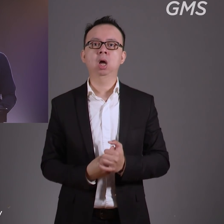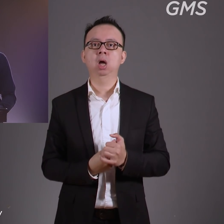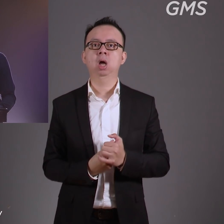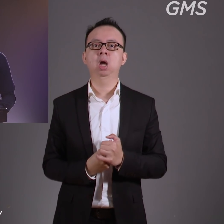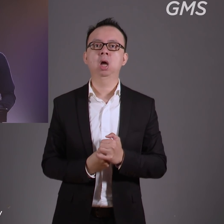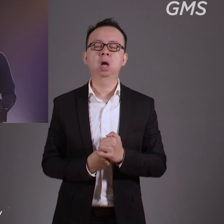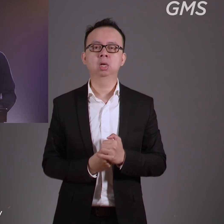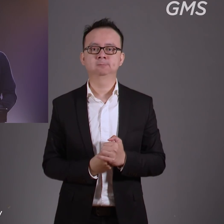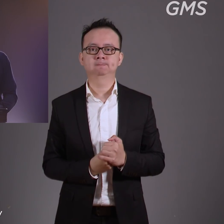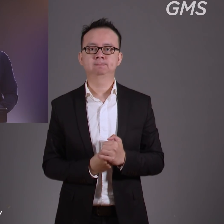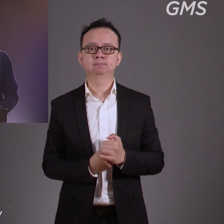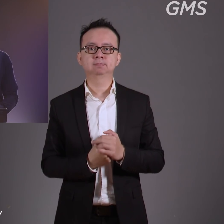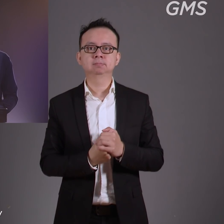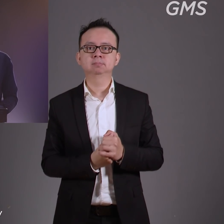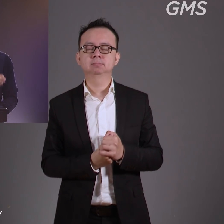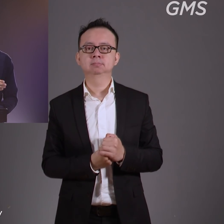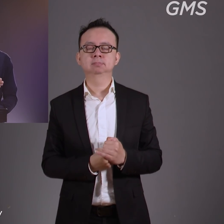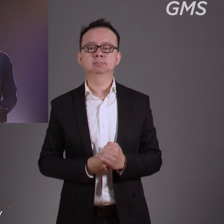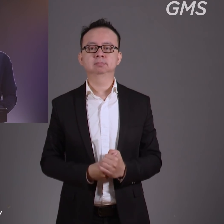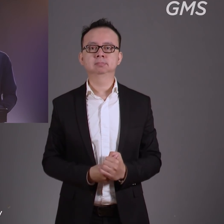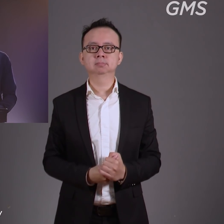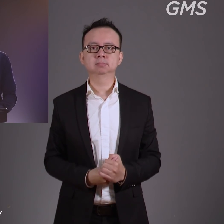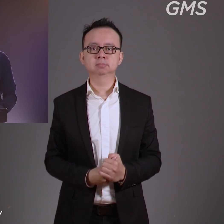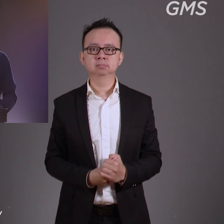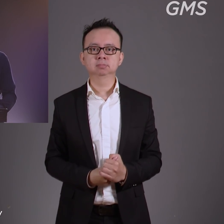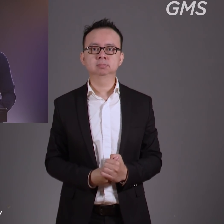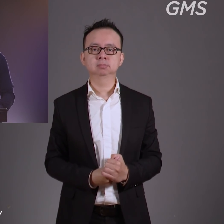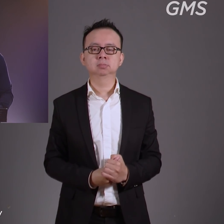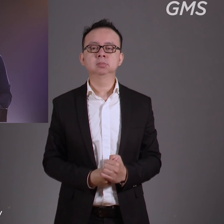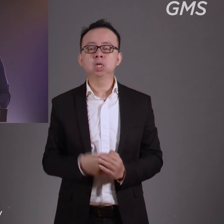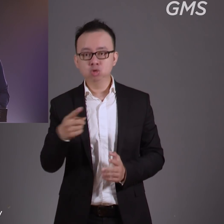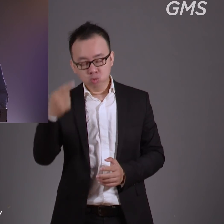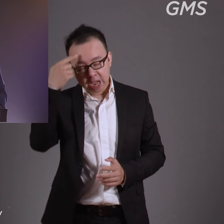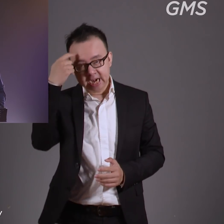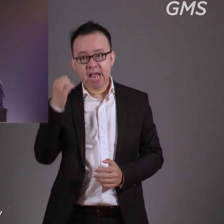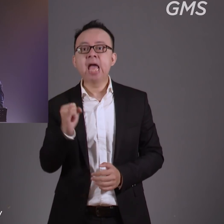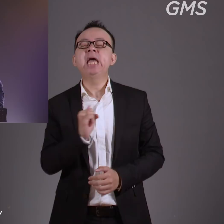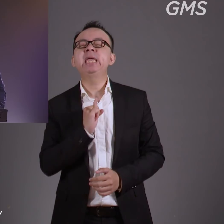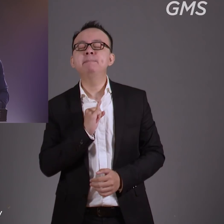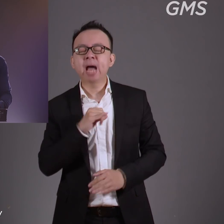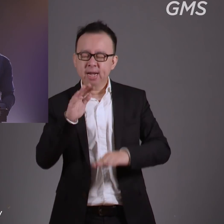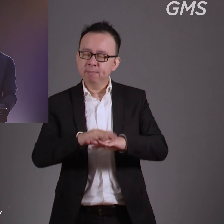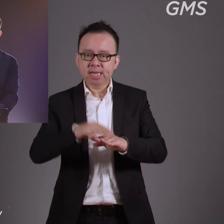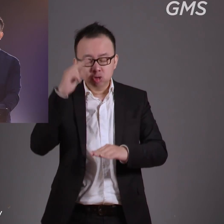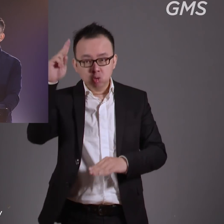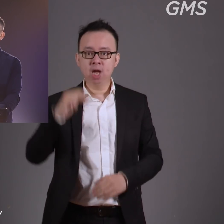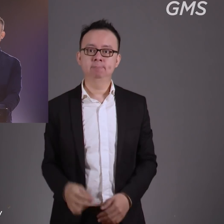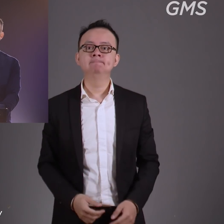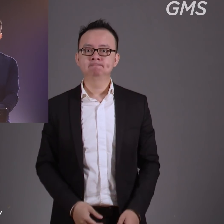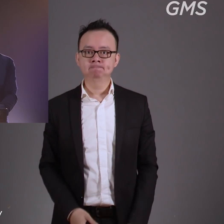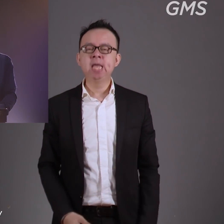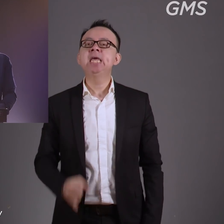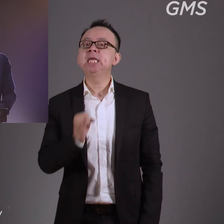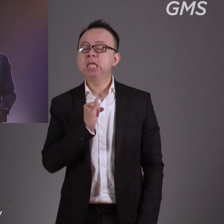Allah. Hari ini menjadi terdahulu juga karena iman kepada Tuhan. Karena itu iman itu